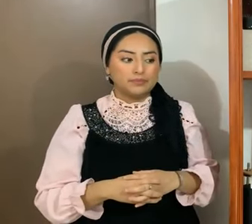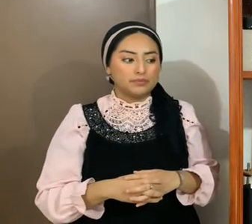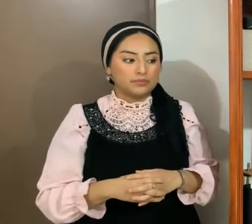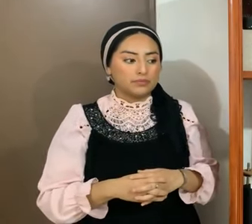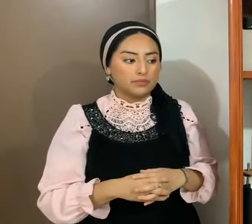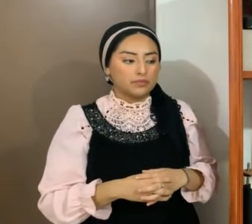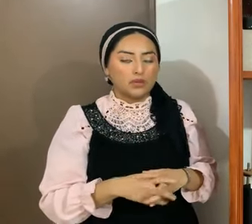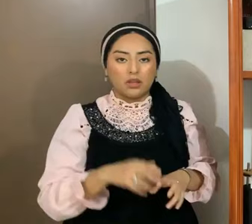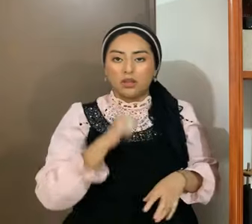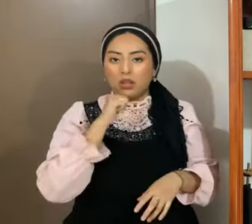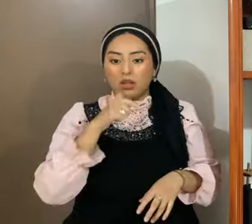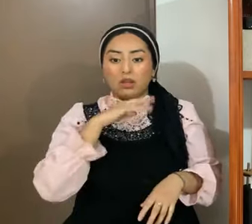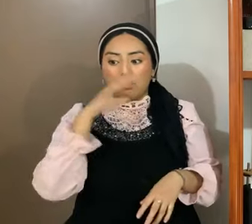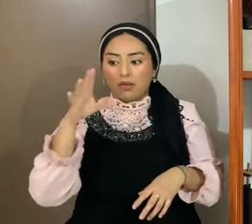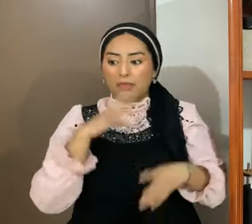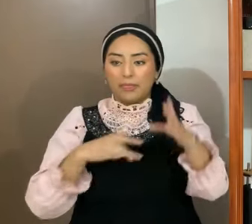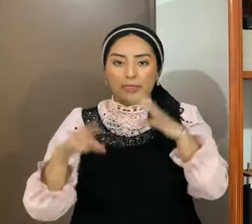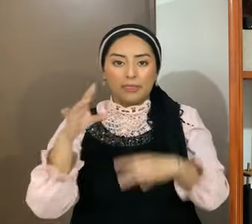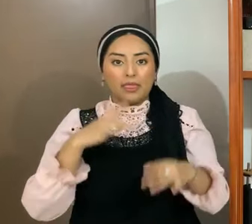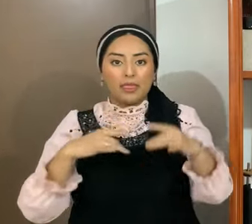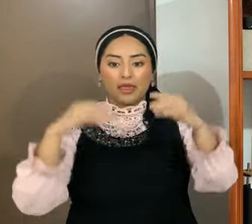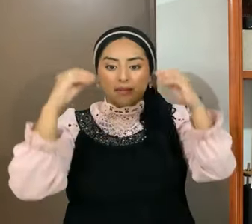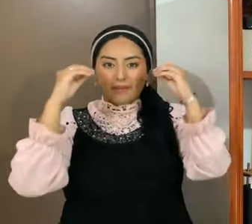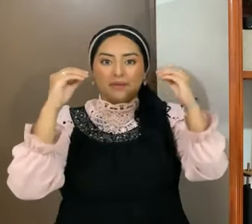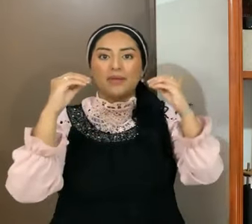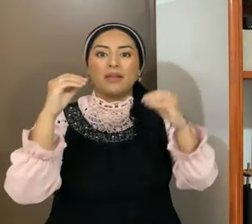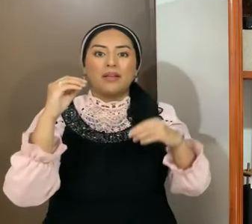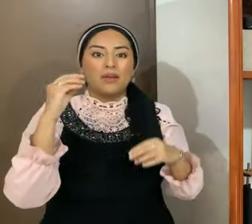no se dejen contaminar por